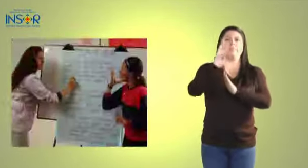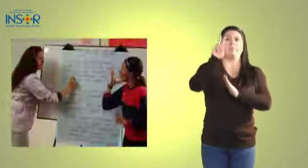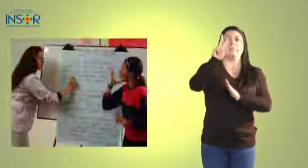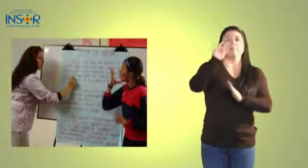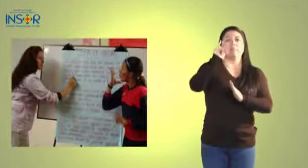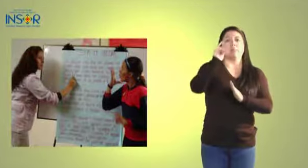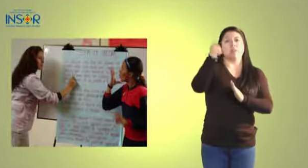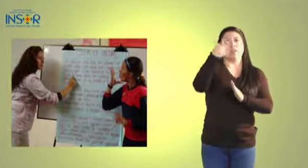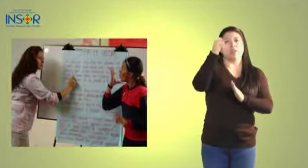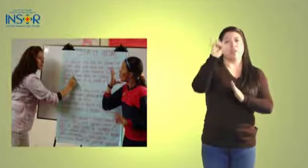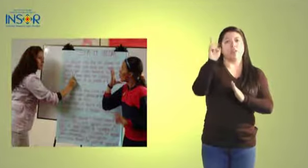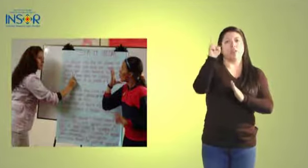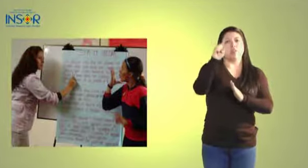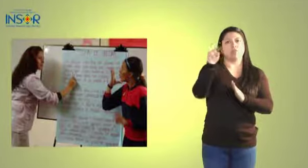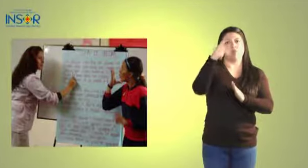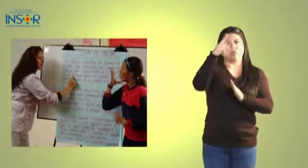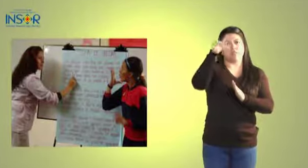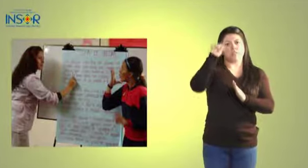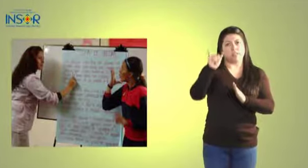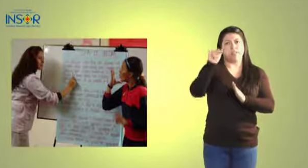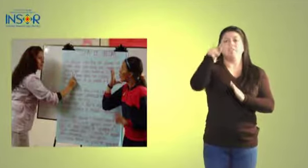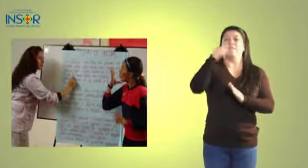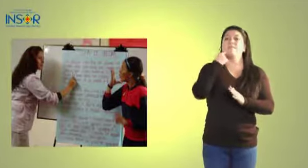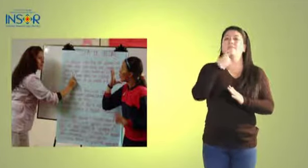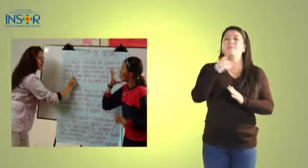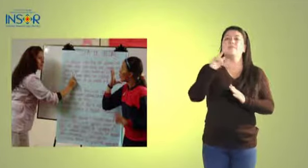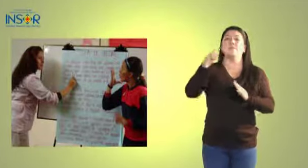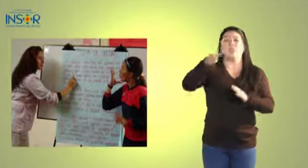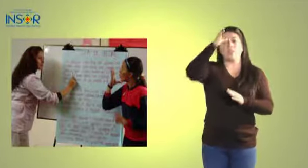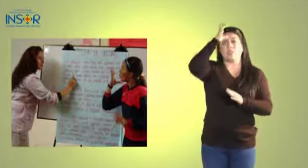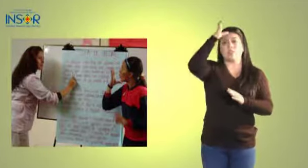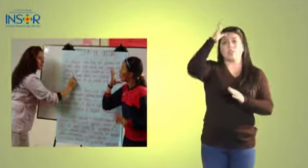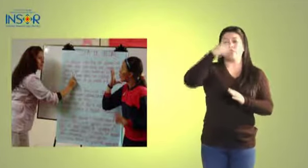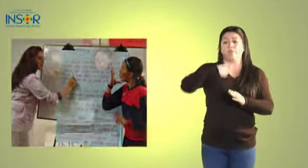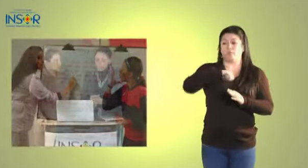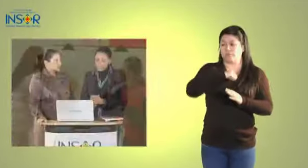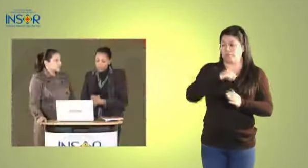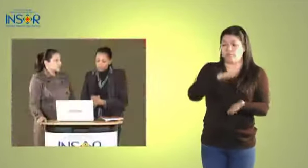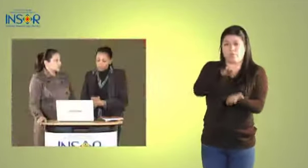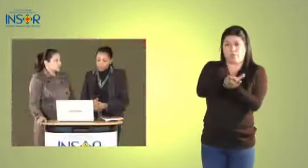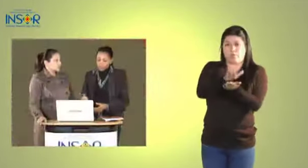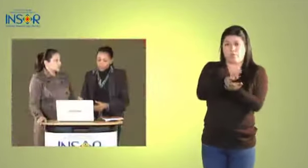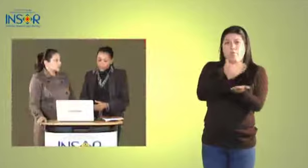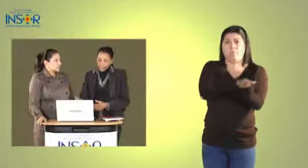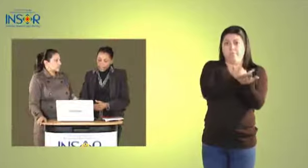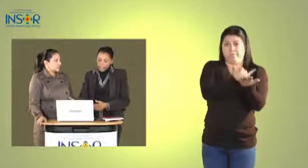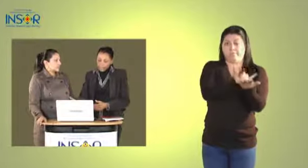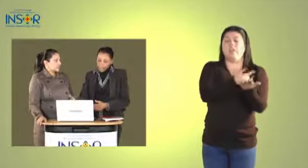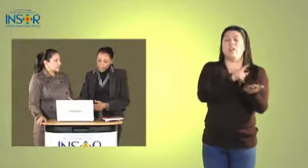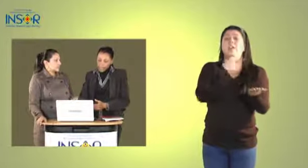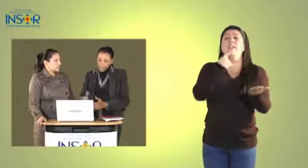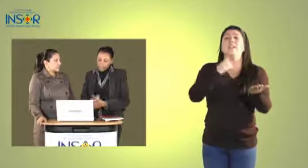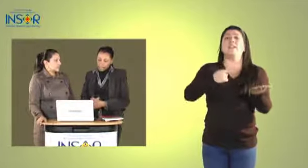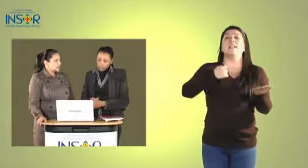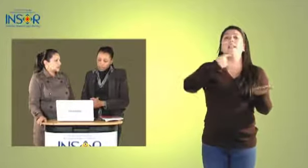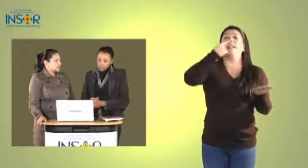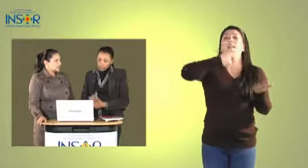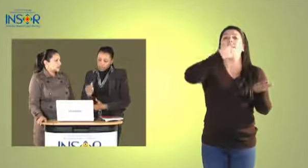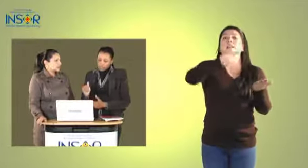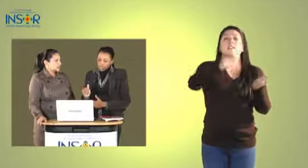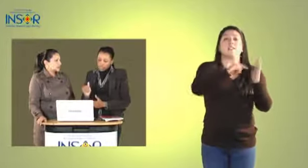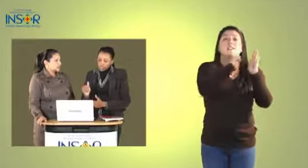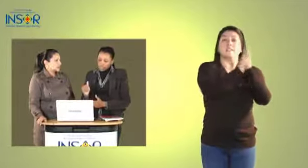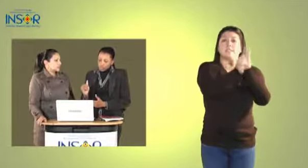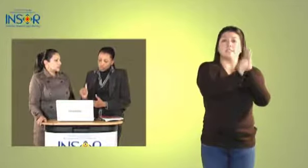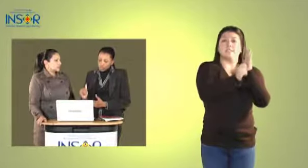desde la postura que nosotros tenemos en la parte conceptual del documento que les estamos presentando, que la lengua escrita pues es